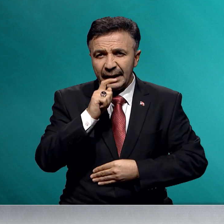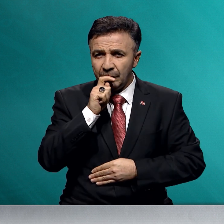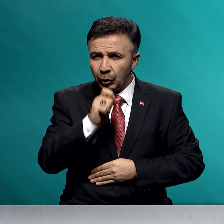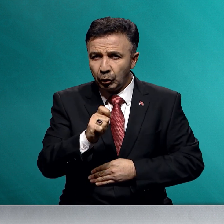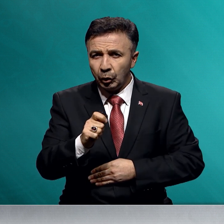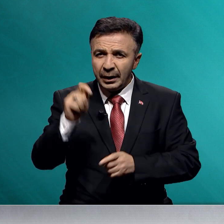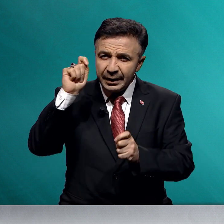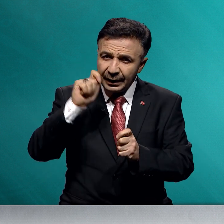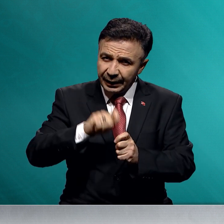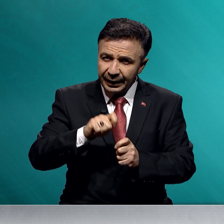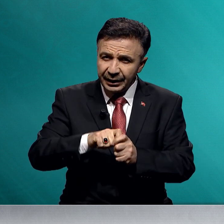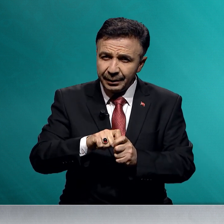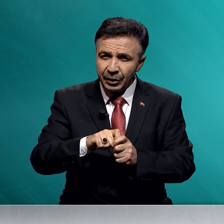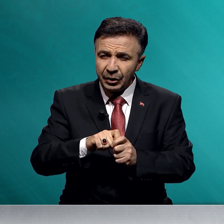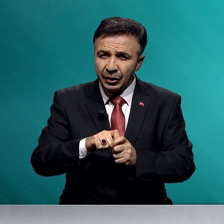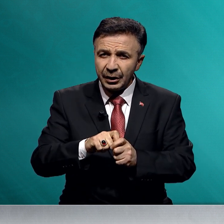İzlediğiniz için teşekkürler.